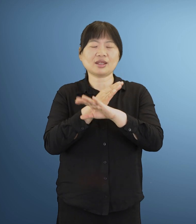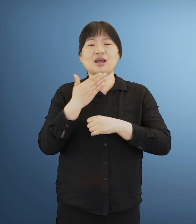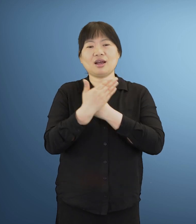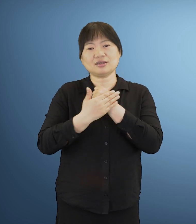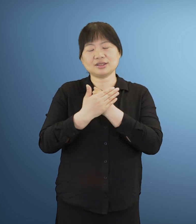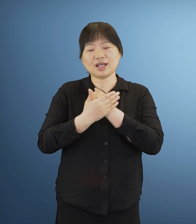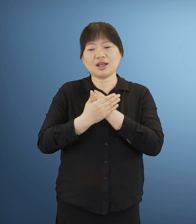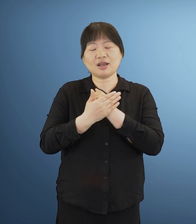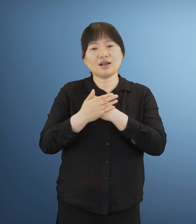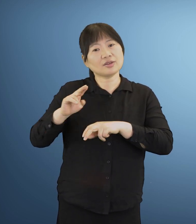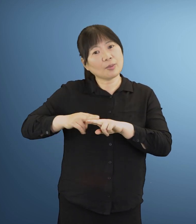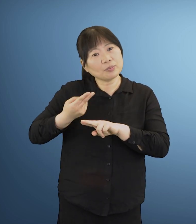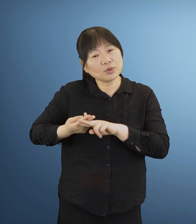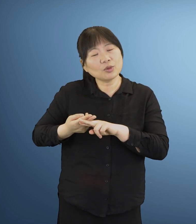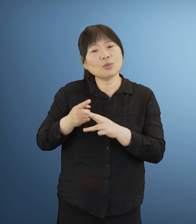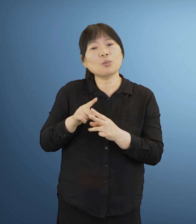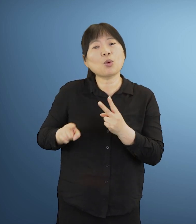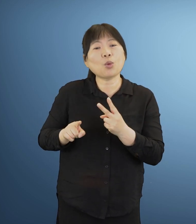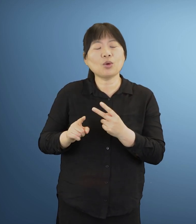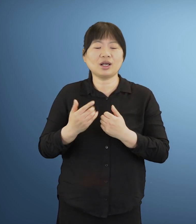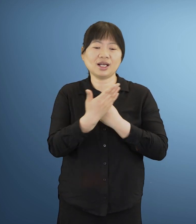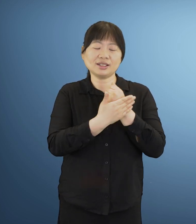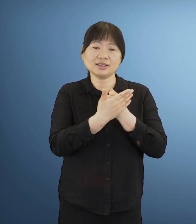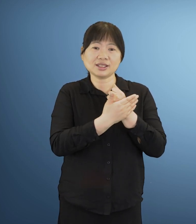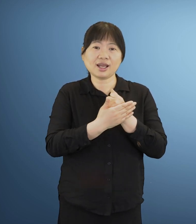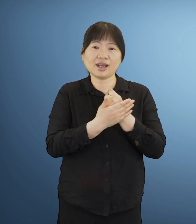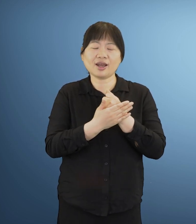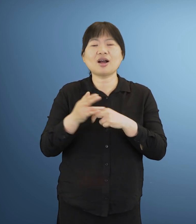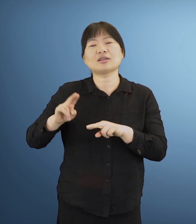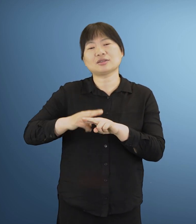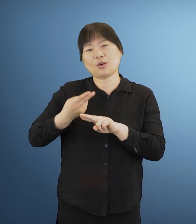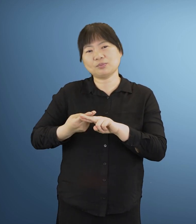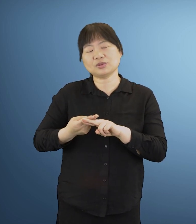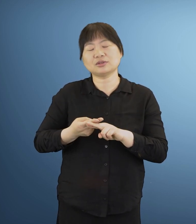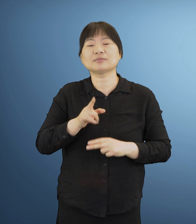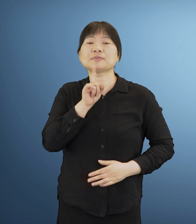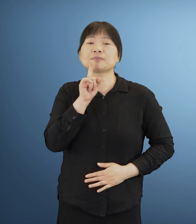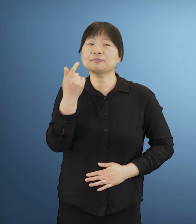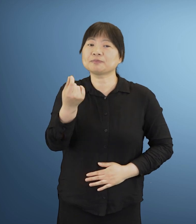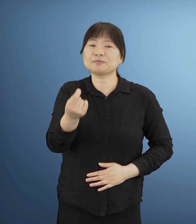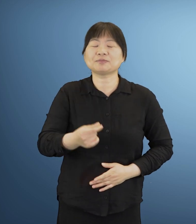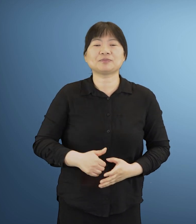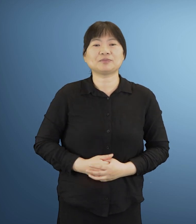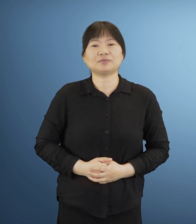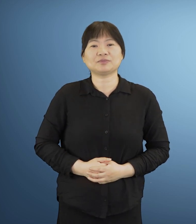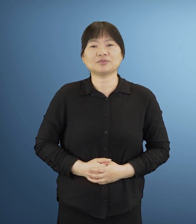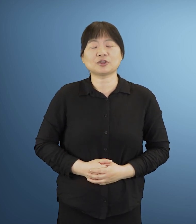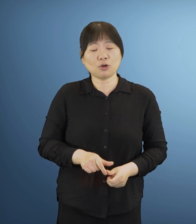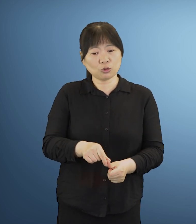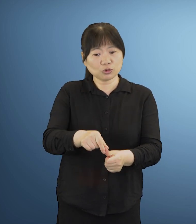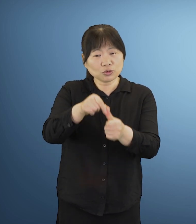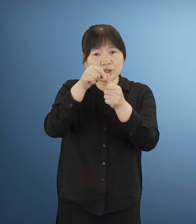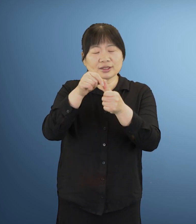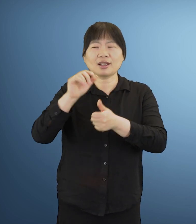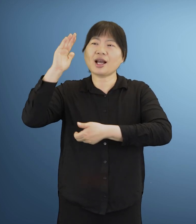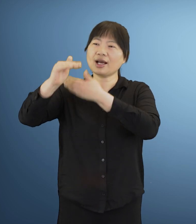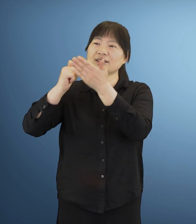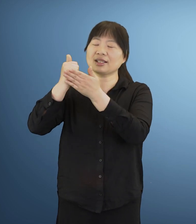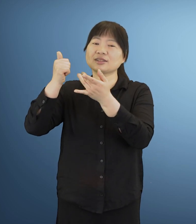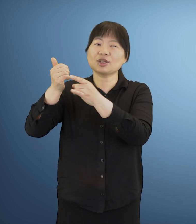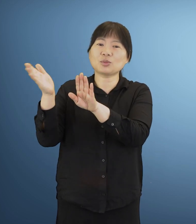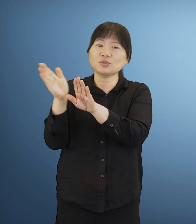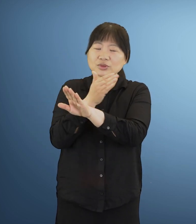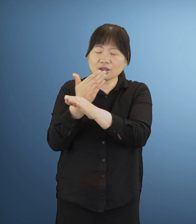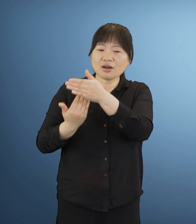은혜요? 선물입니까? 은혜요? 선물이란 말이에요. 구원은